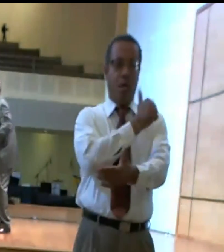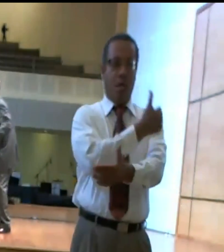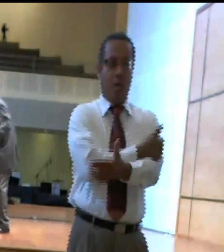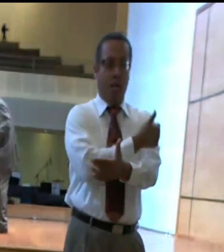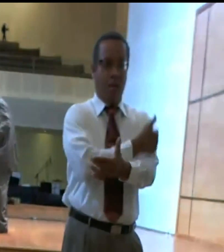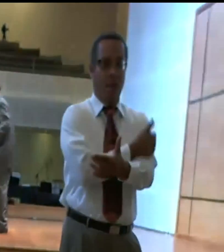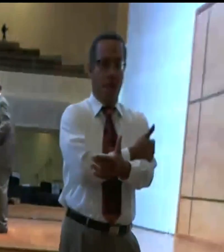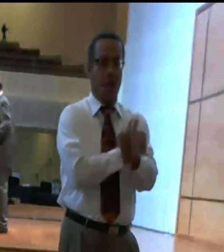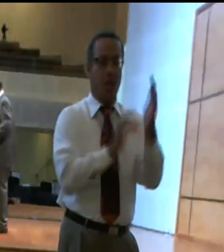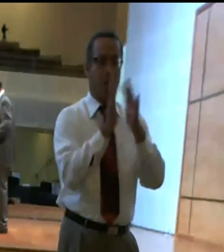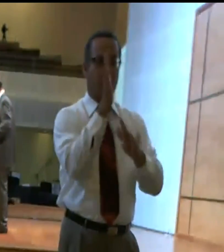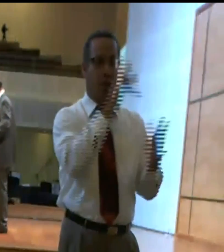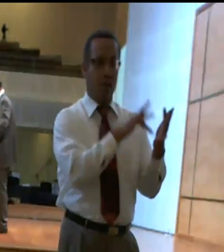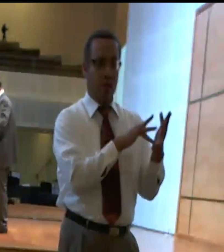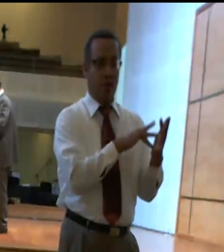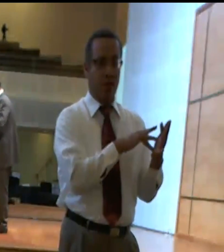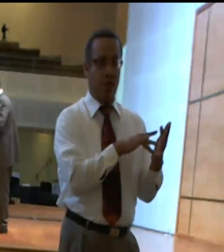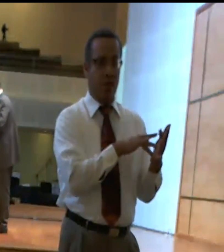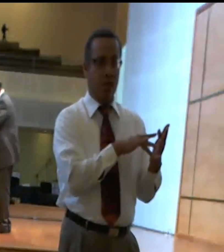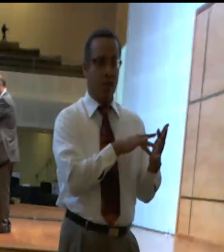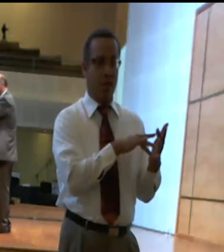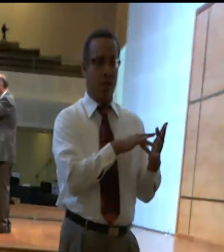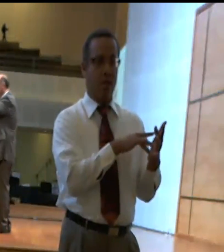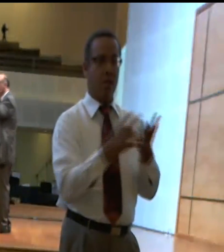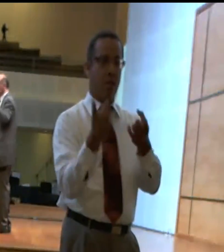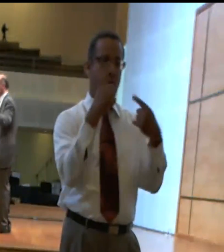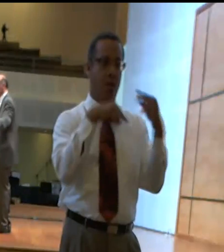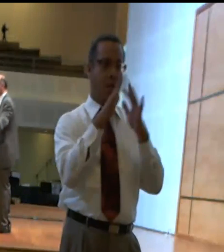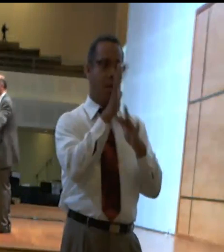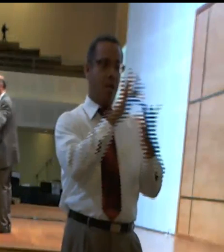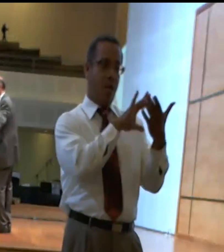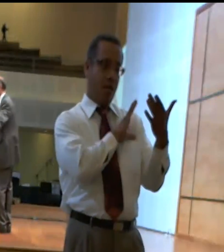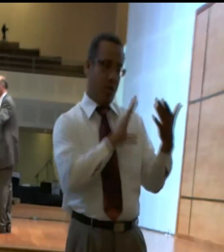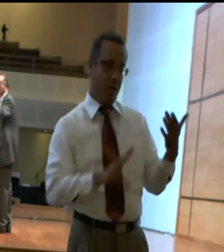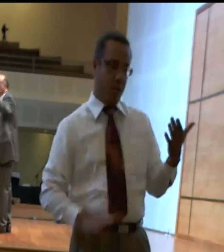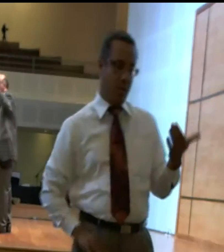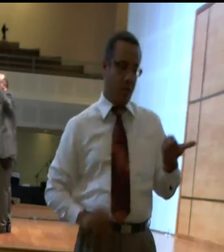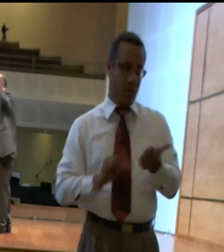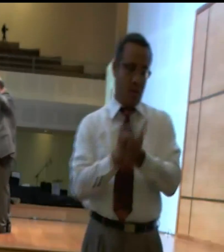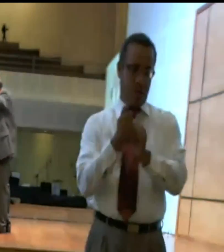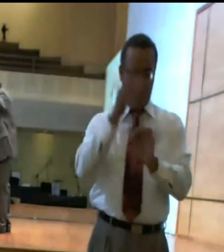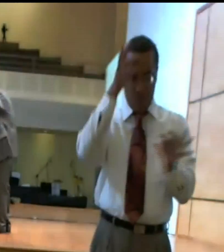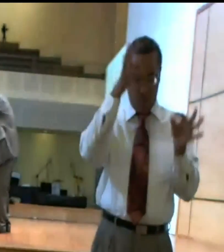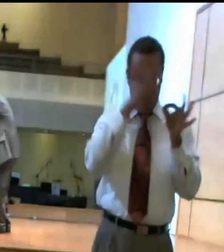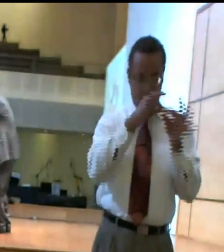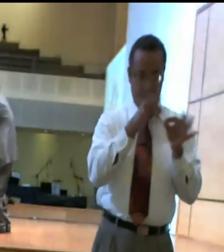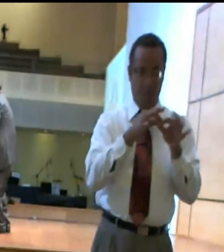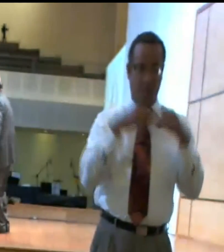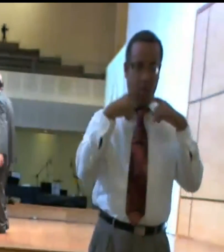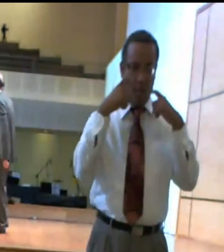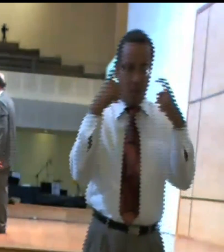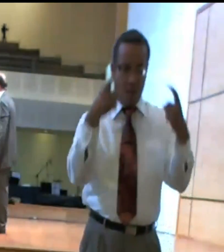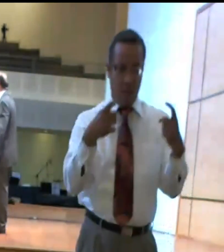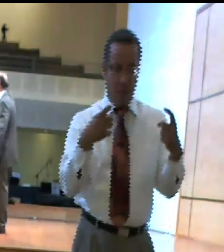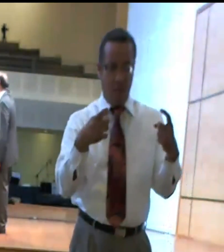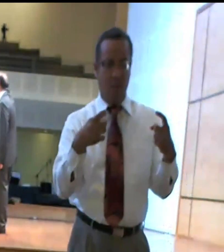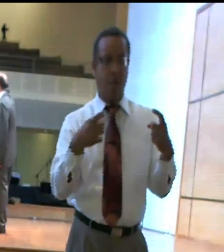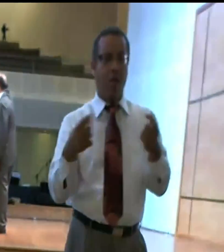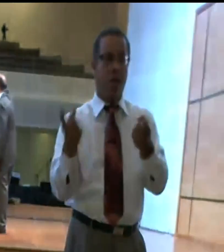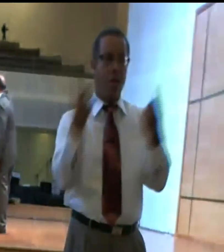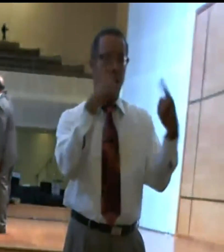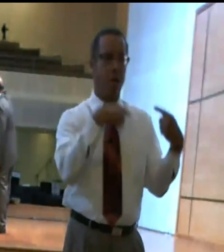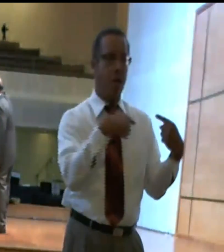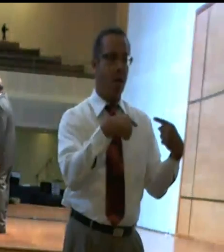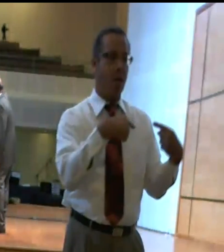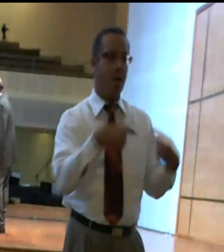Rey como Jesús. Ven a Cristo en arrepentimiento y fe, clamando por el perdón de tus pecados, porque Él vino a